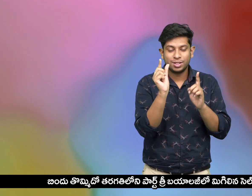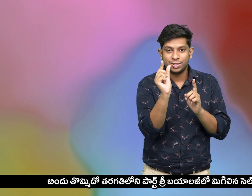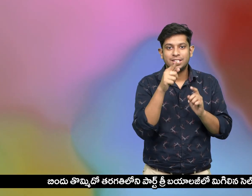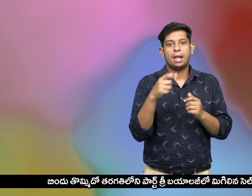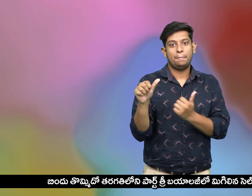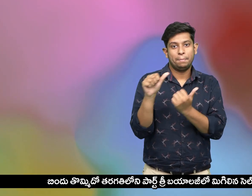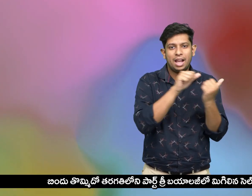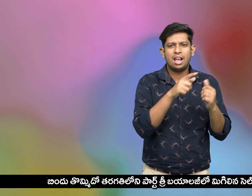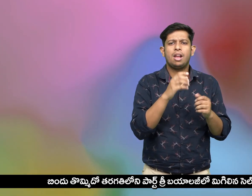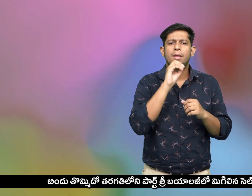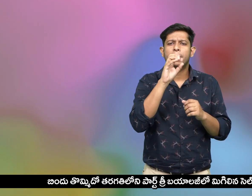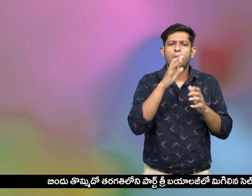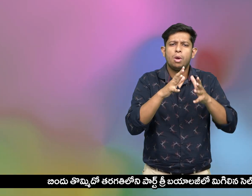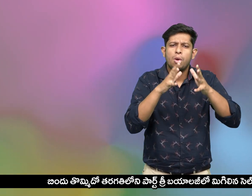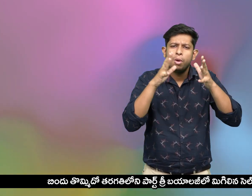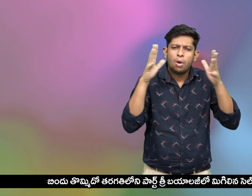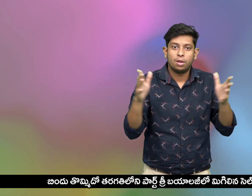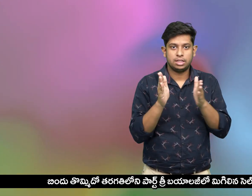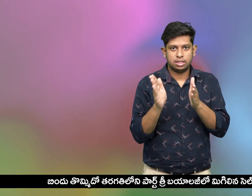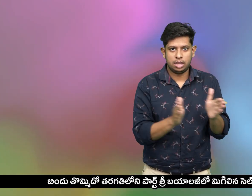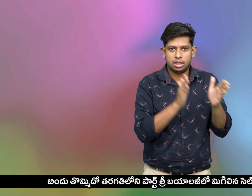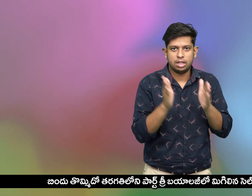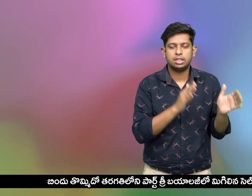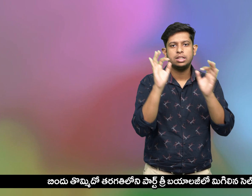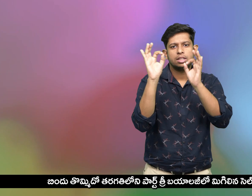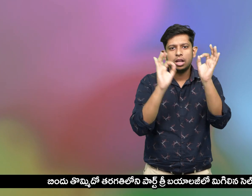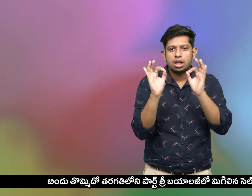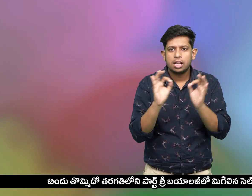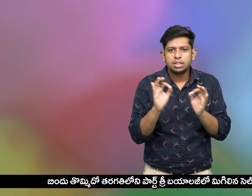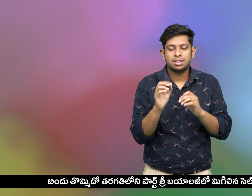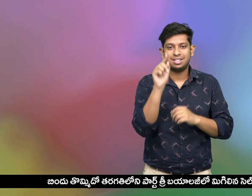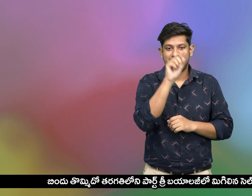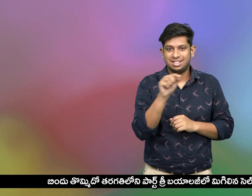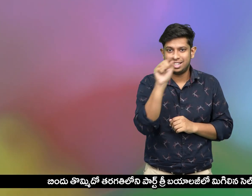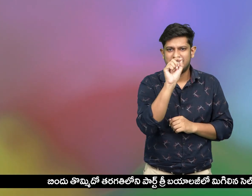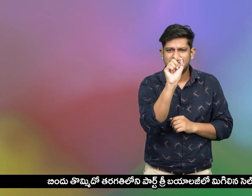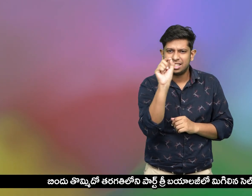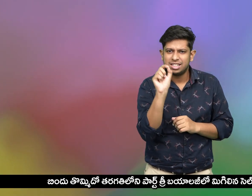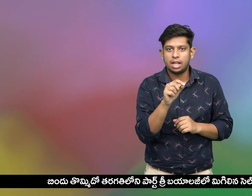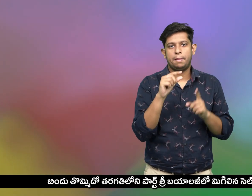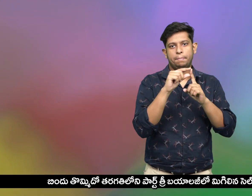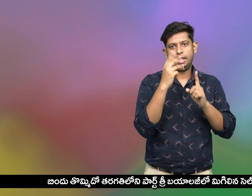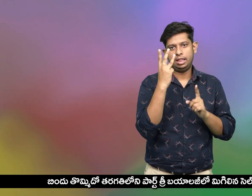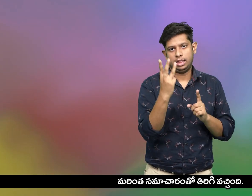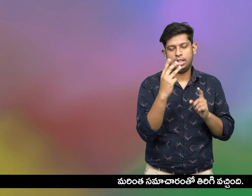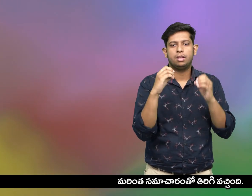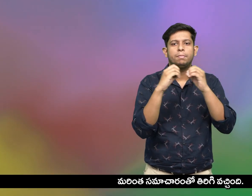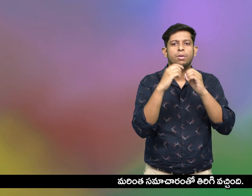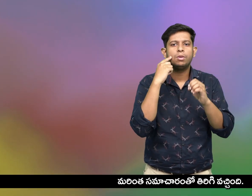బిందు 9వ తరగతిలోని పార్ట్ 3 బయాలజీలో మిగిలిన సెల్ ఆర్గానిల్స్ గురించి మరింత